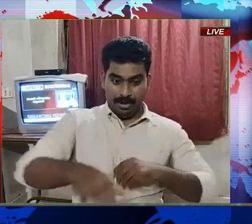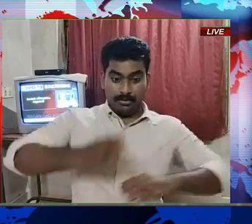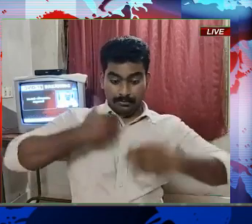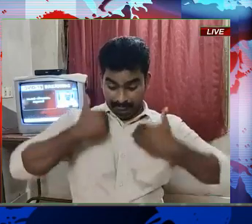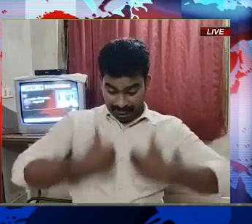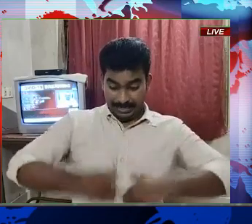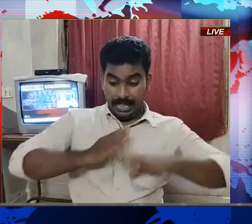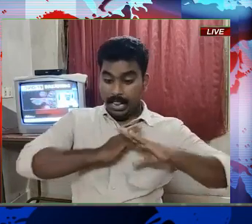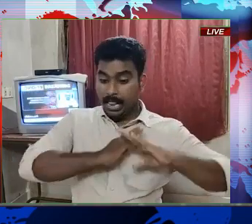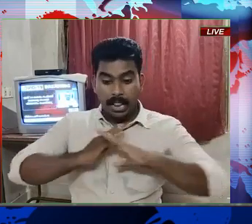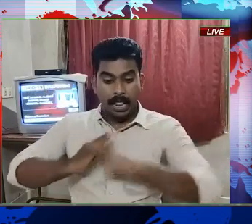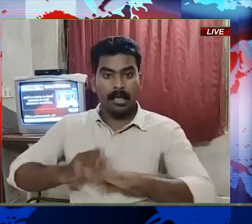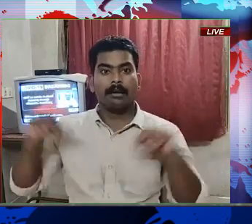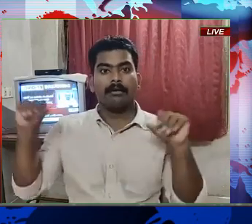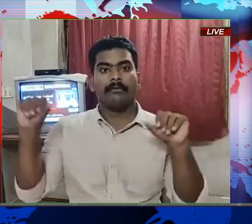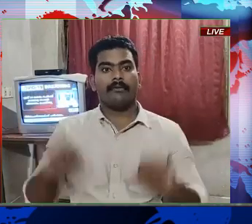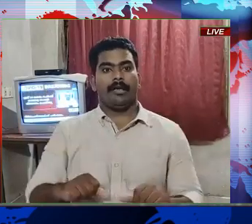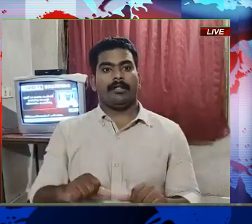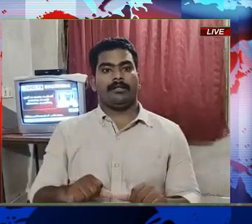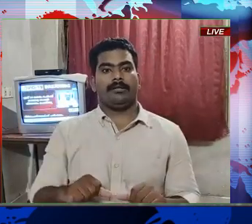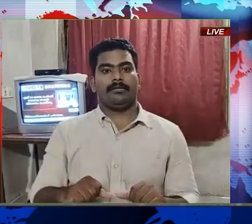അത്തരം ആളുകൾക്ക്